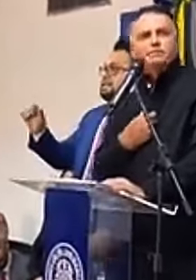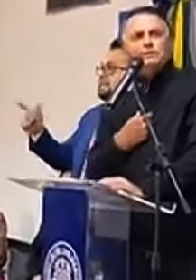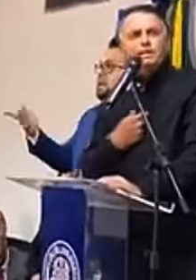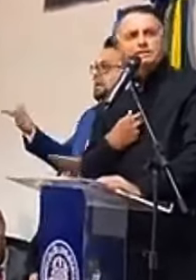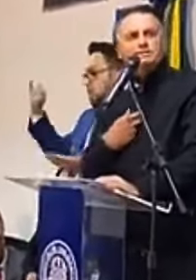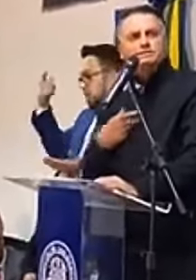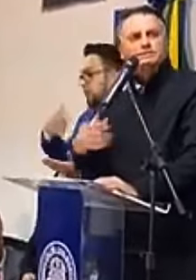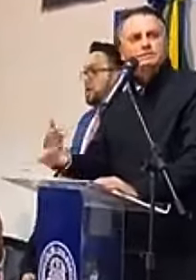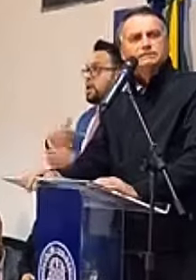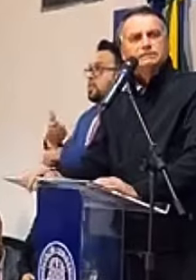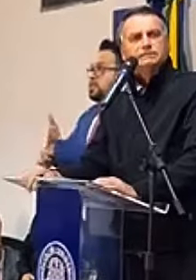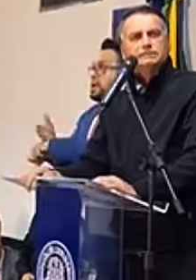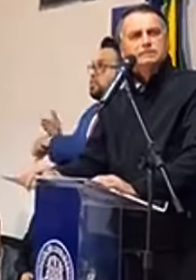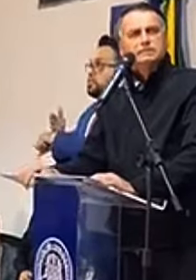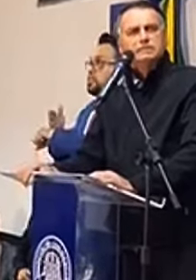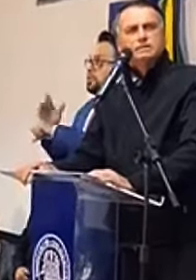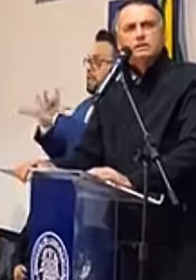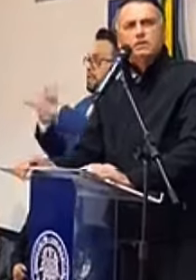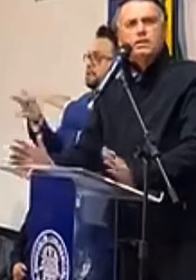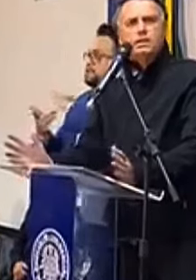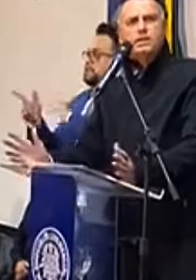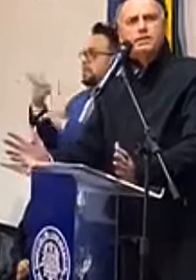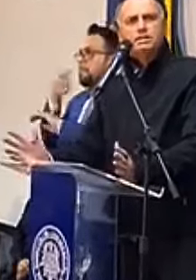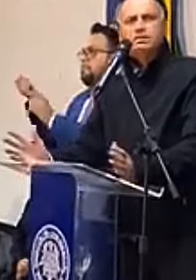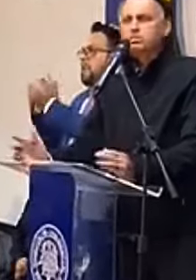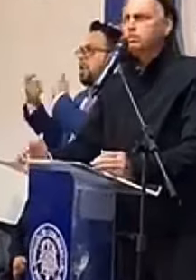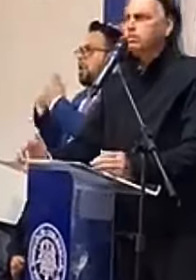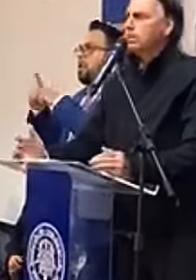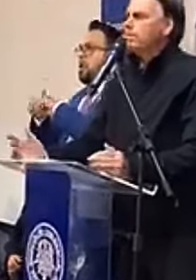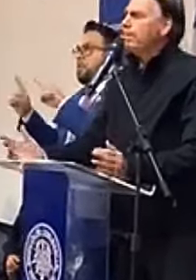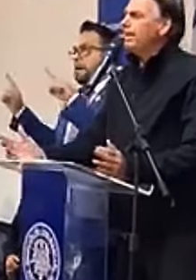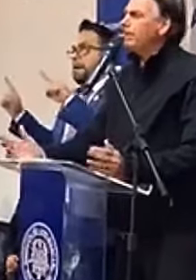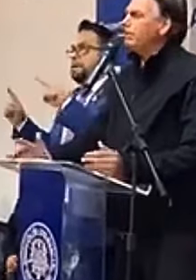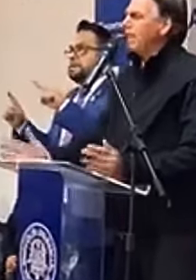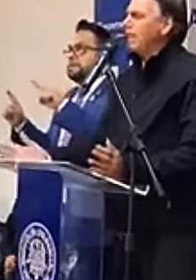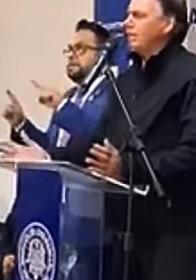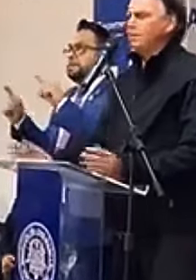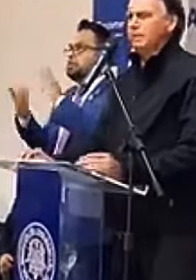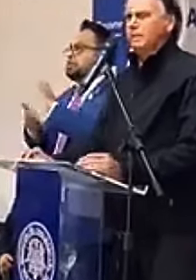todo nas redes sociais. Agora, em cima disso, banir o Telegram.